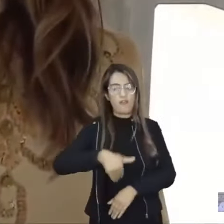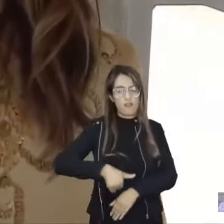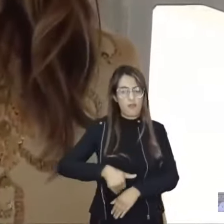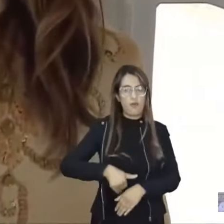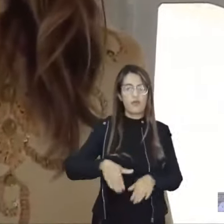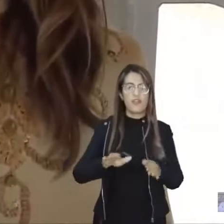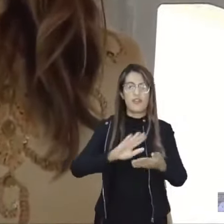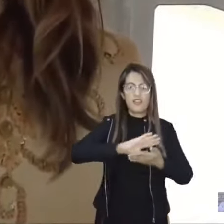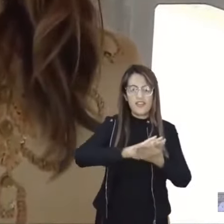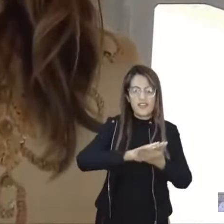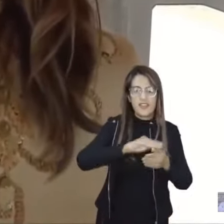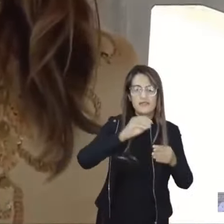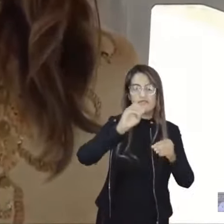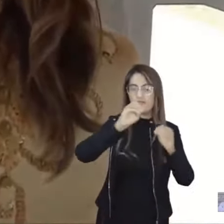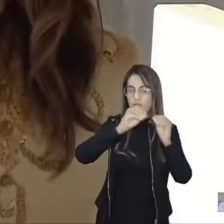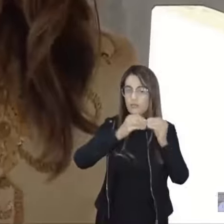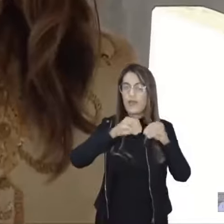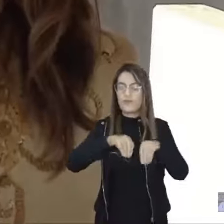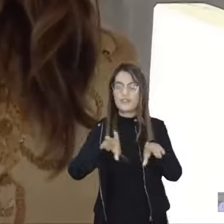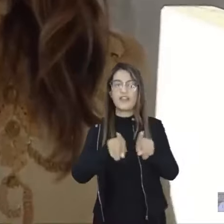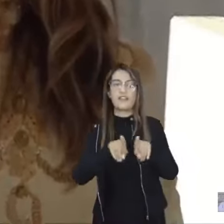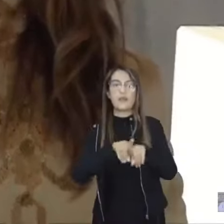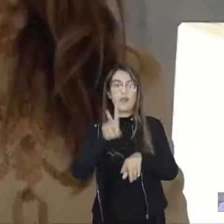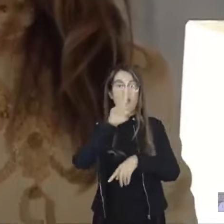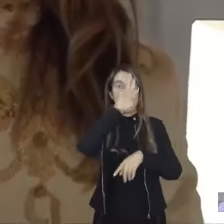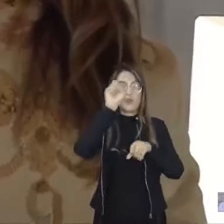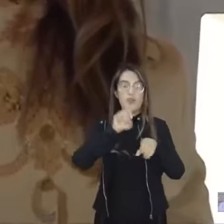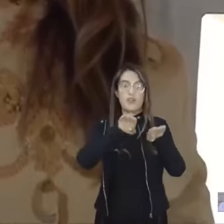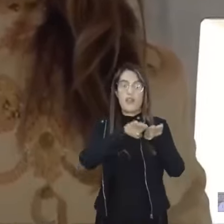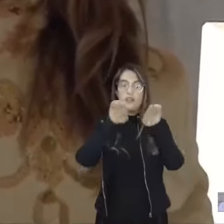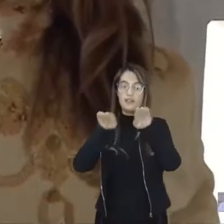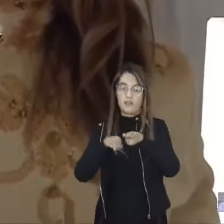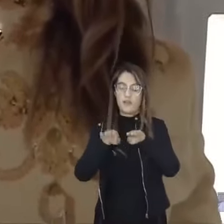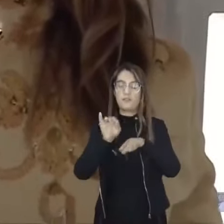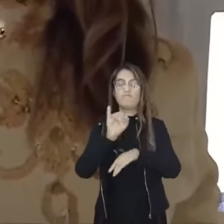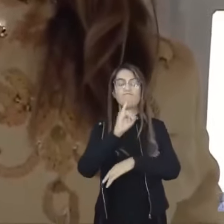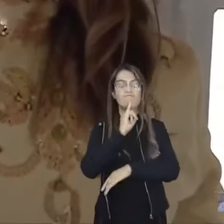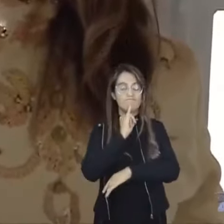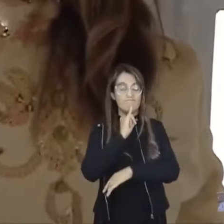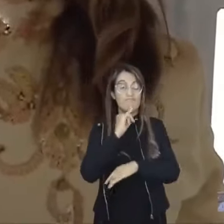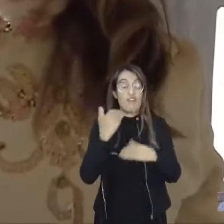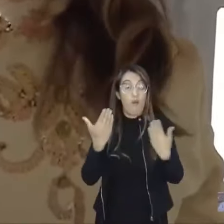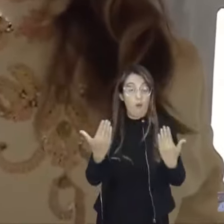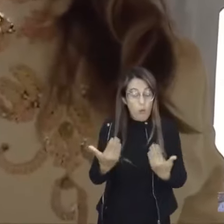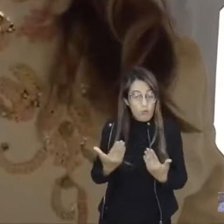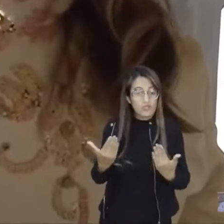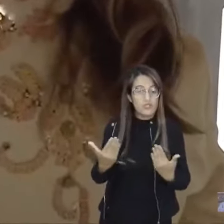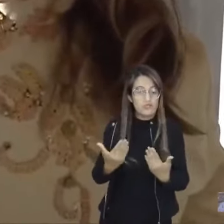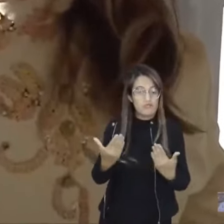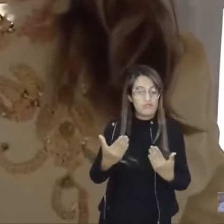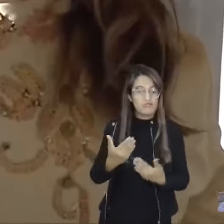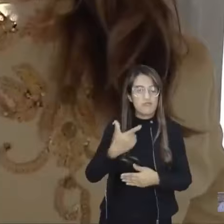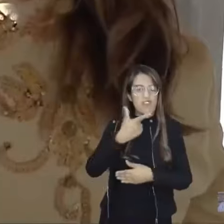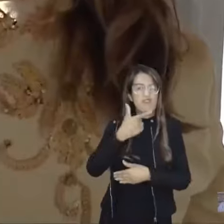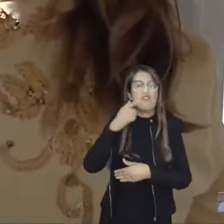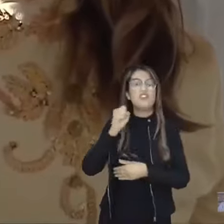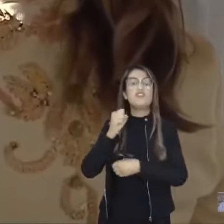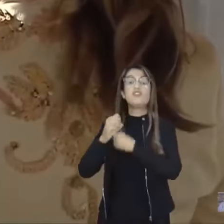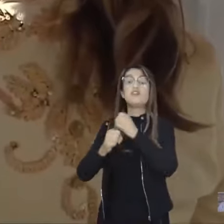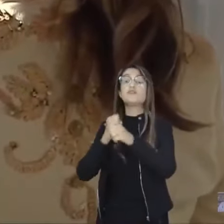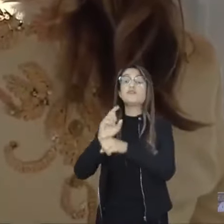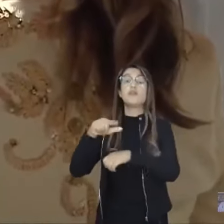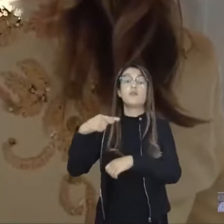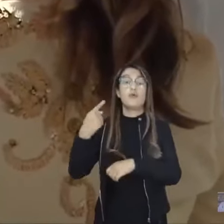a desigualdade. Infelizmente, hoje, 20 anos depois, voltamos a